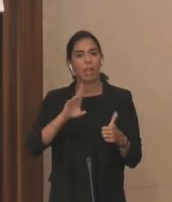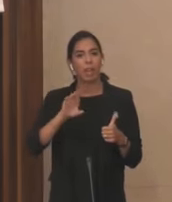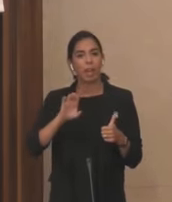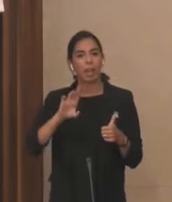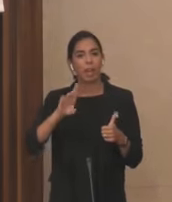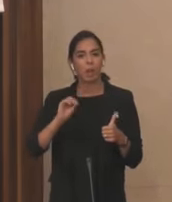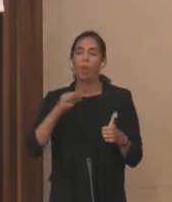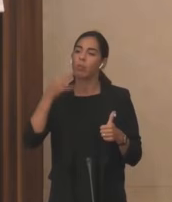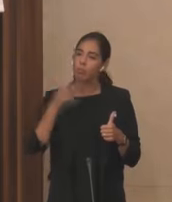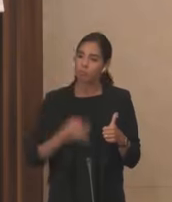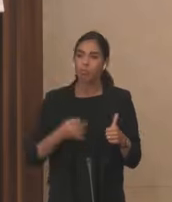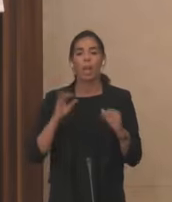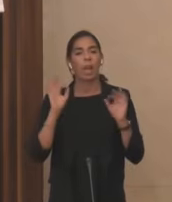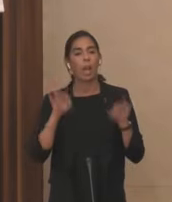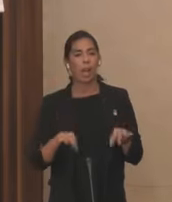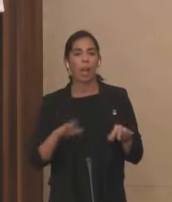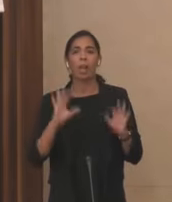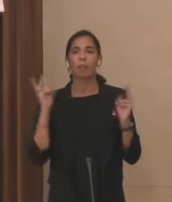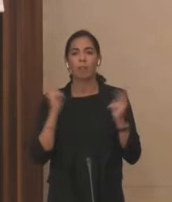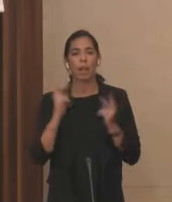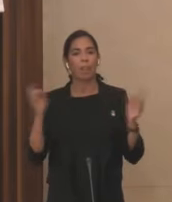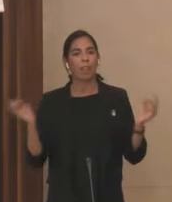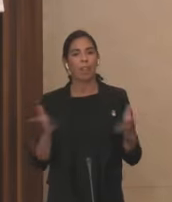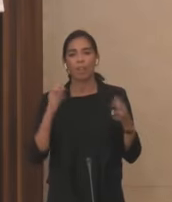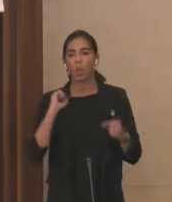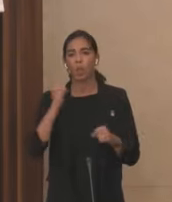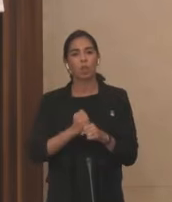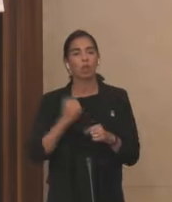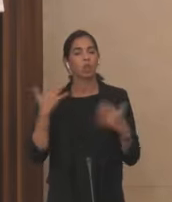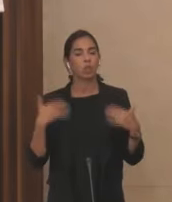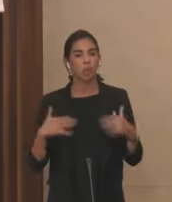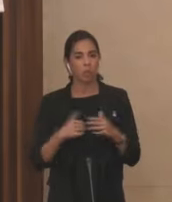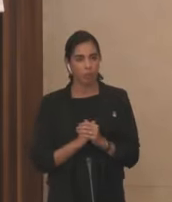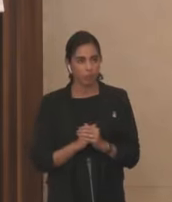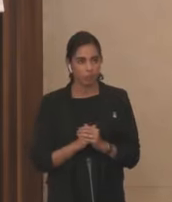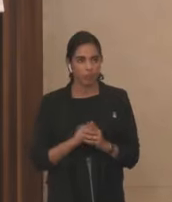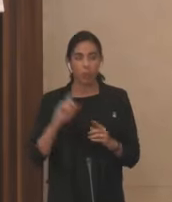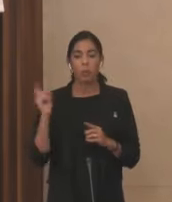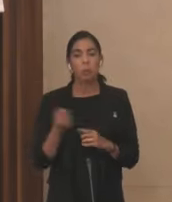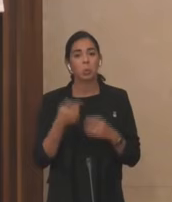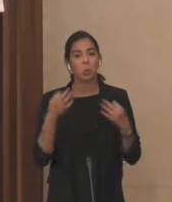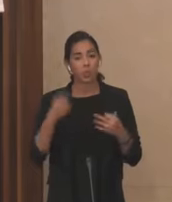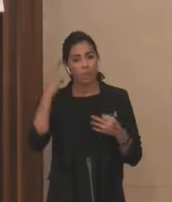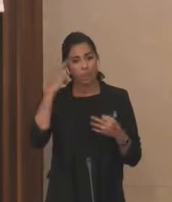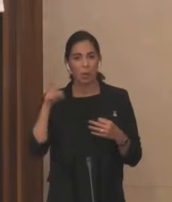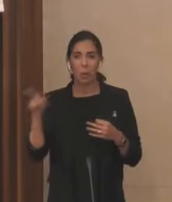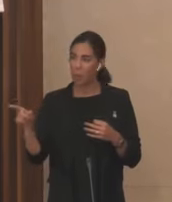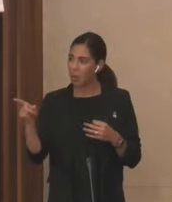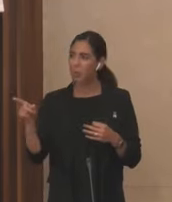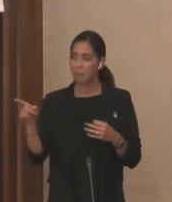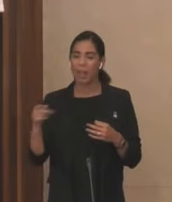storico. Tutti si ricorderanno di quello che ci ha permesso di realizzare, per